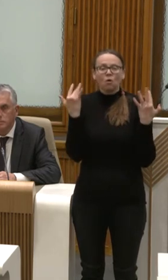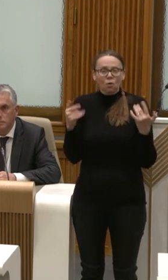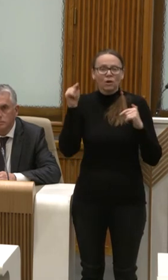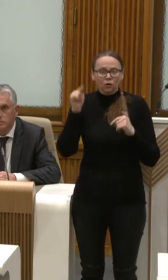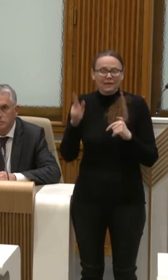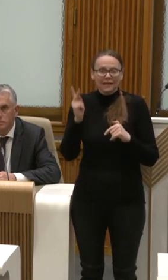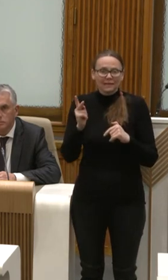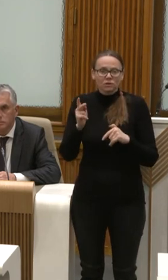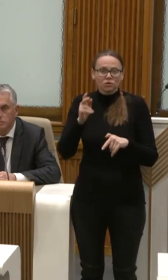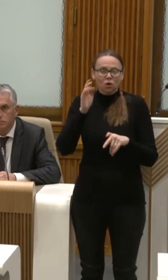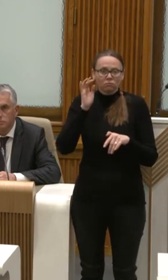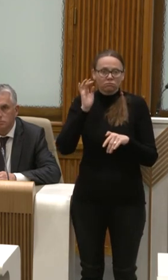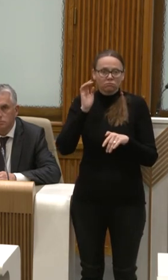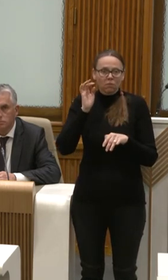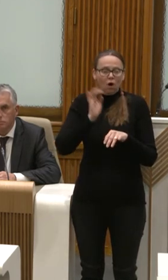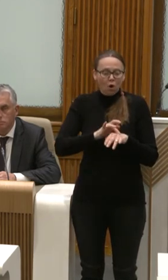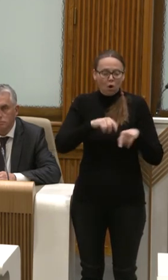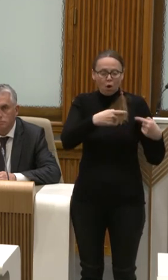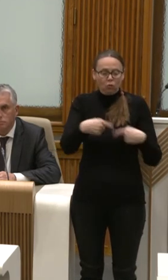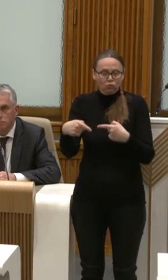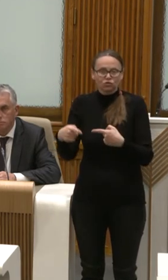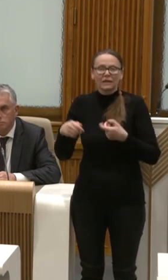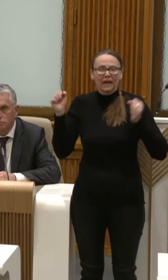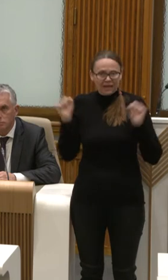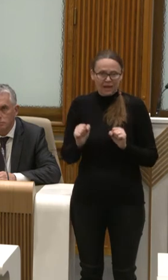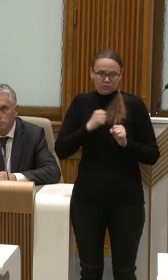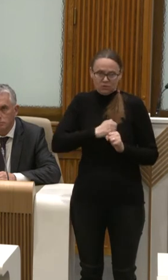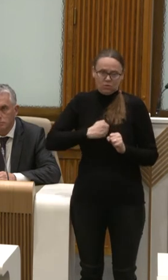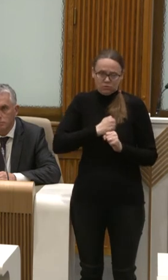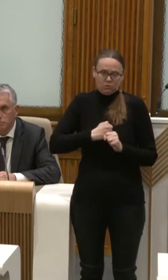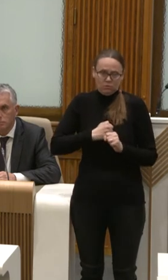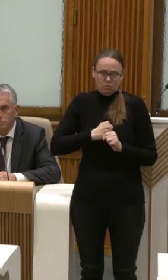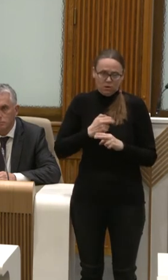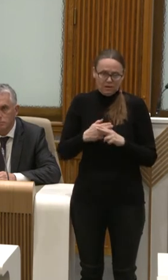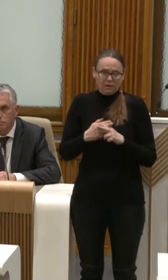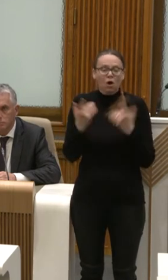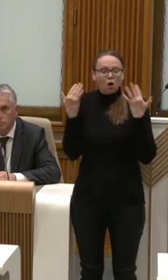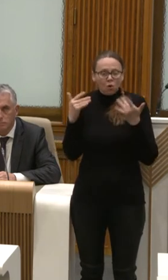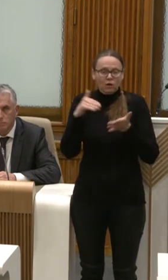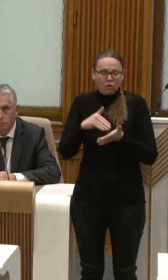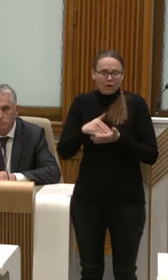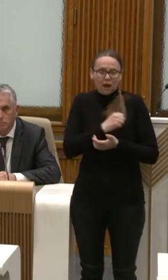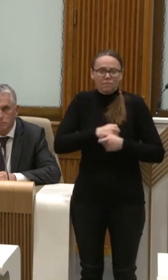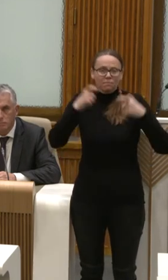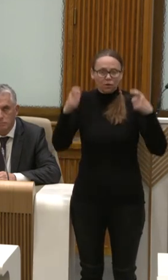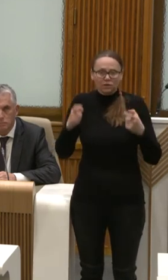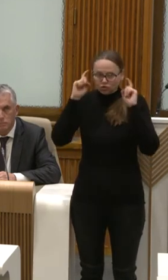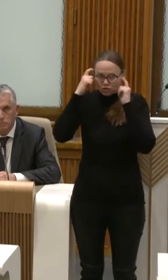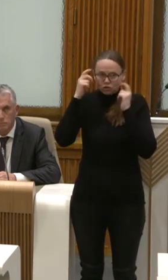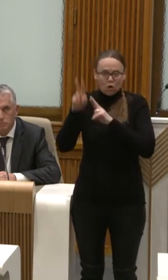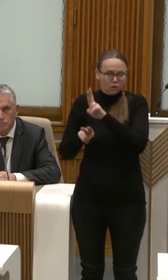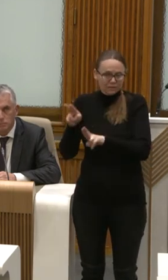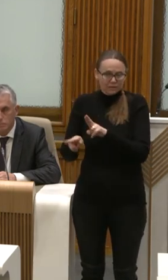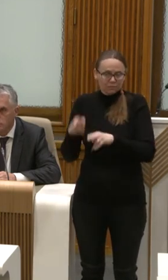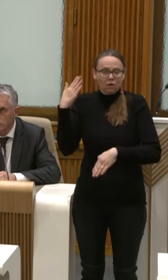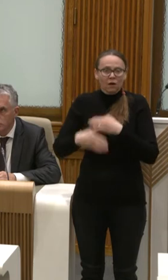ki so okuženi, resno zboli, koliko jih potrebuje resno bolnišnično oskrbo, na koncu